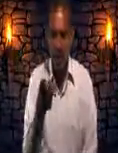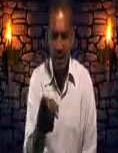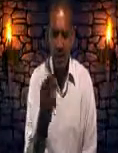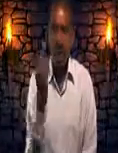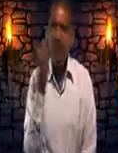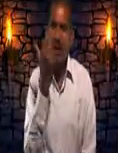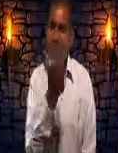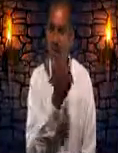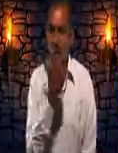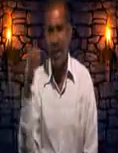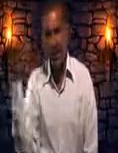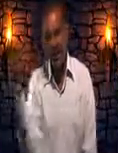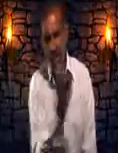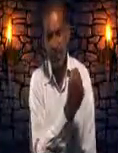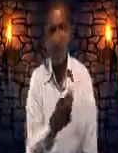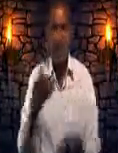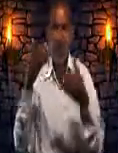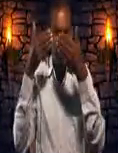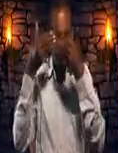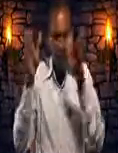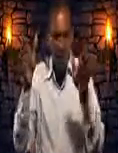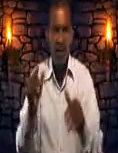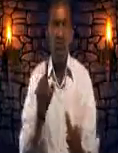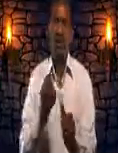உன் கண்கள் எப்படி திறக்கப்பட்டது என்றார்கள்.